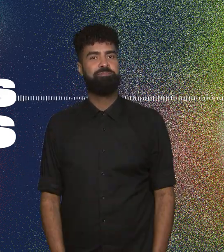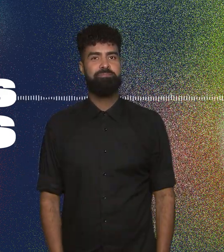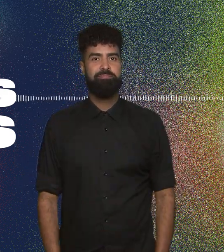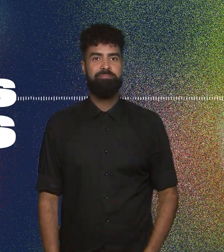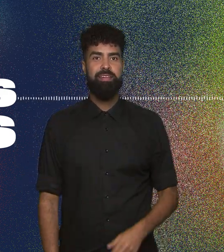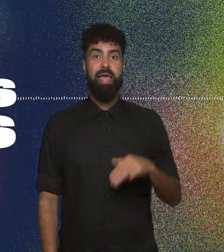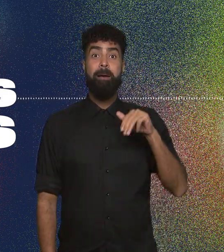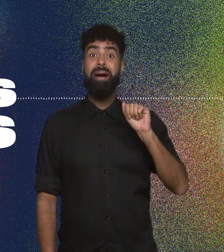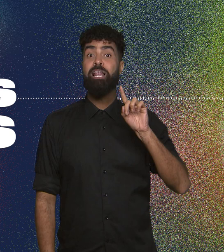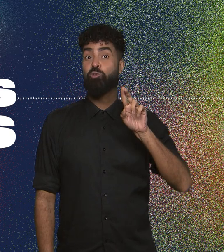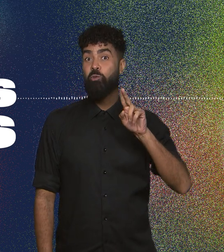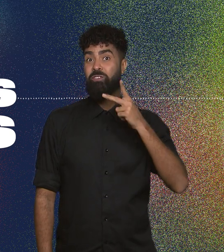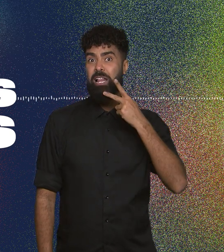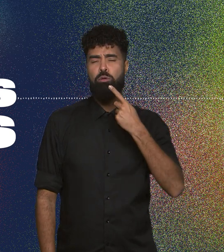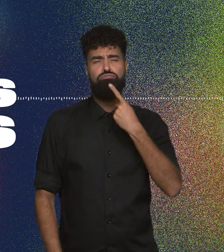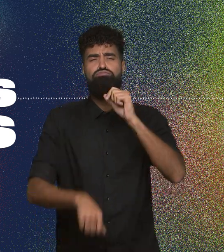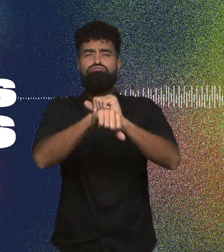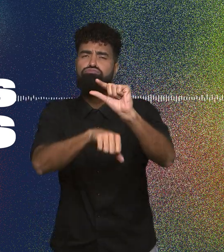minutinho.